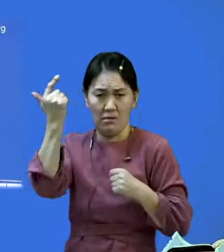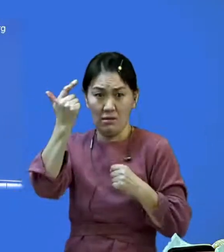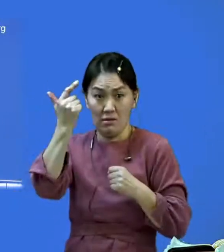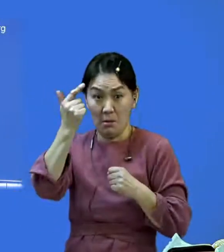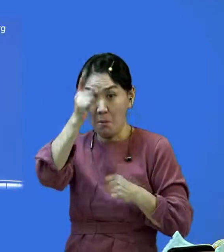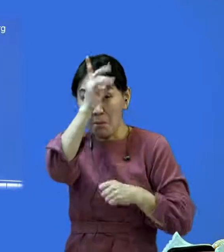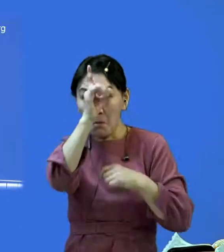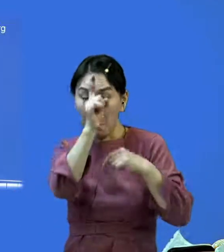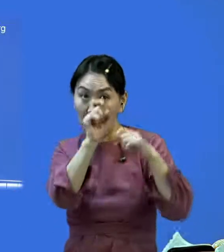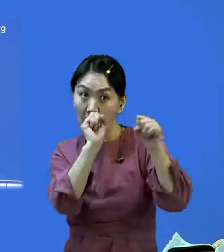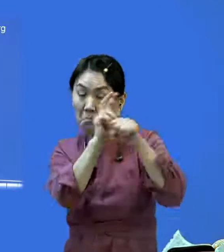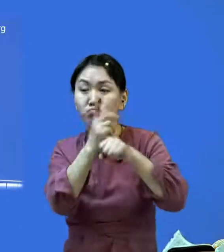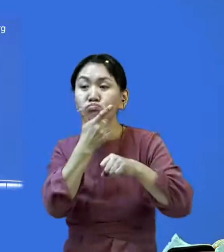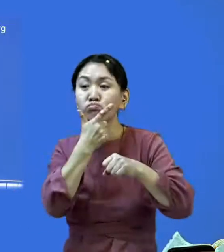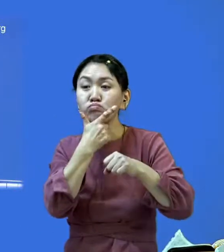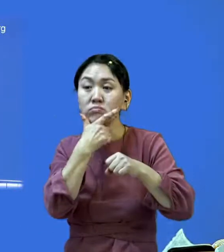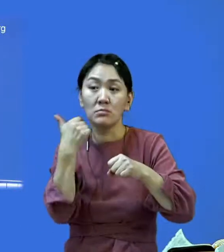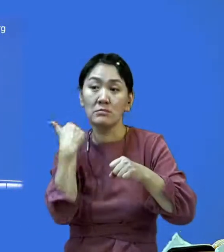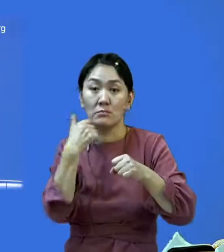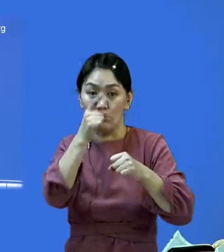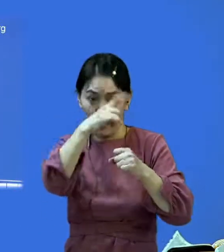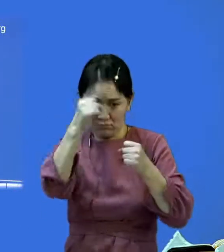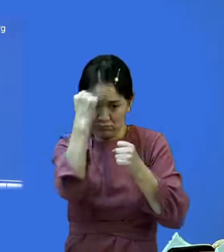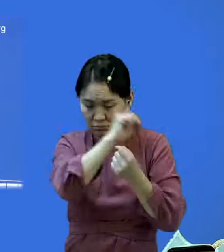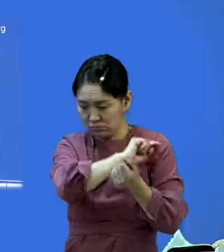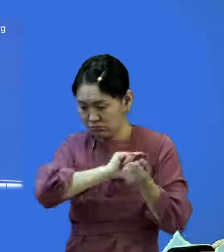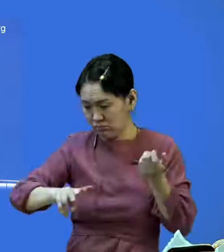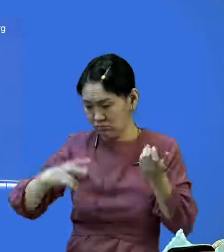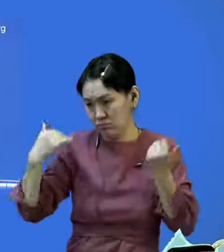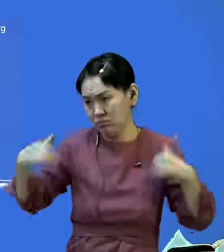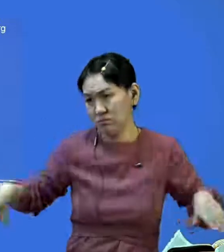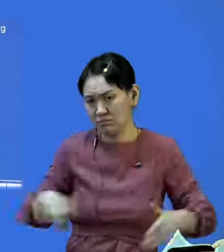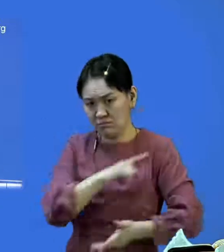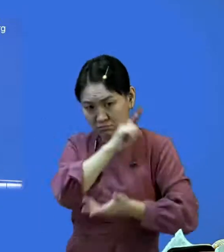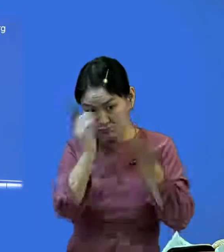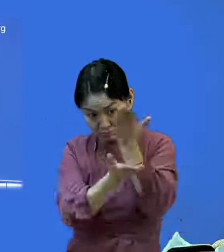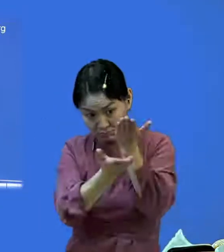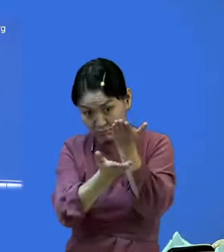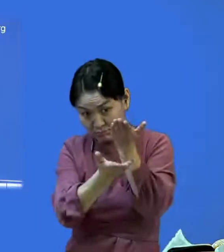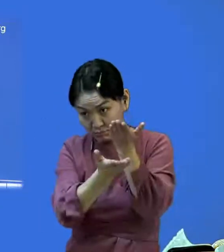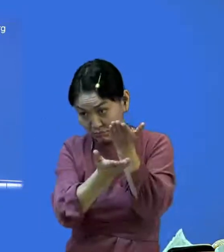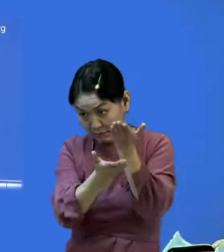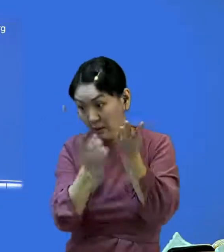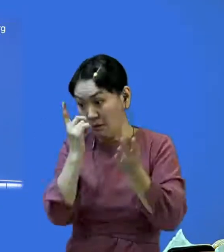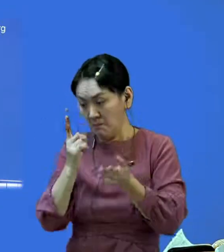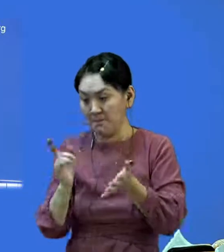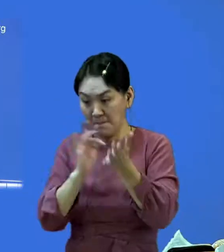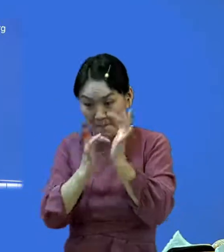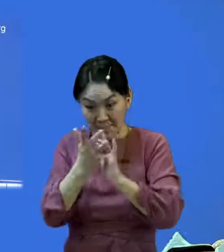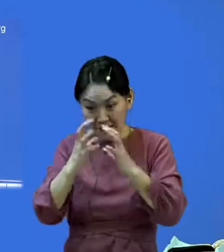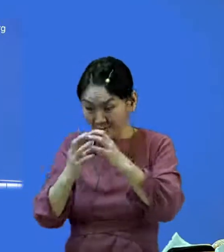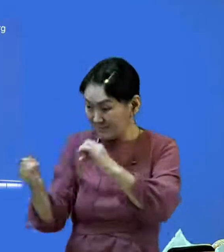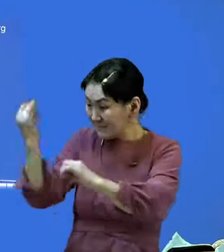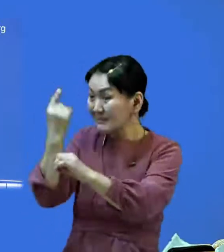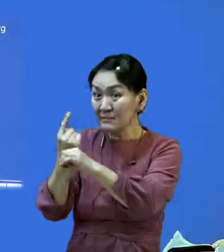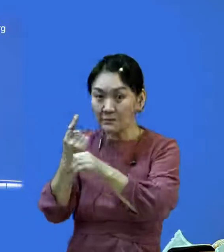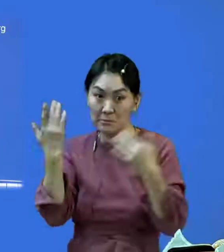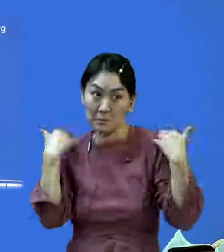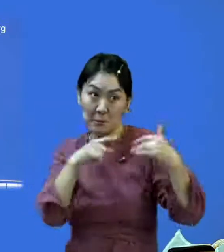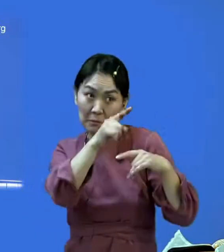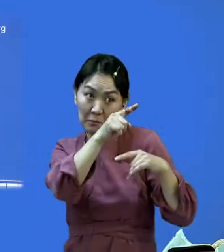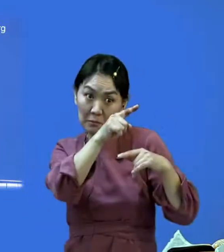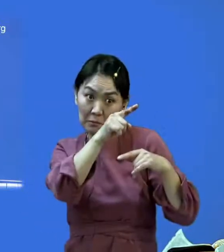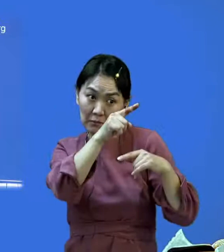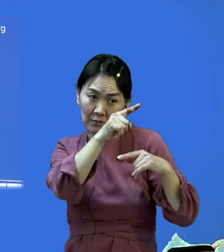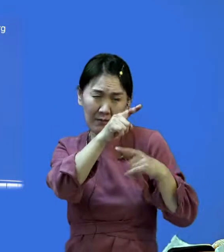хүний дүрдөрхтэй болж үхээд аа тэгээ дахин амлаад Тэнгэр элчээс илүү дээр тэр сүр жавхланд байр сууранд заларсан